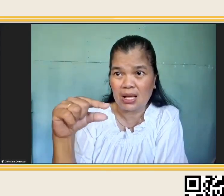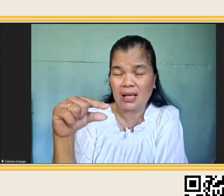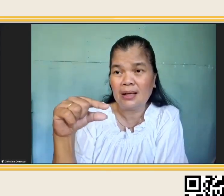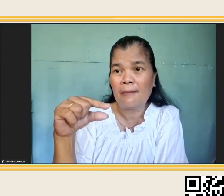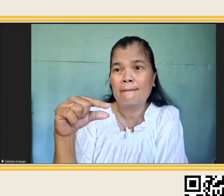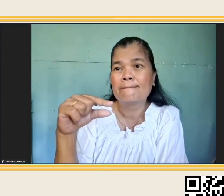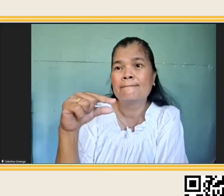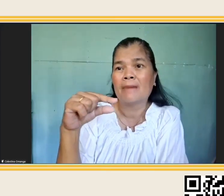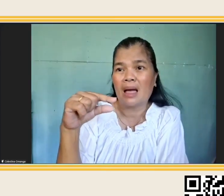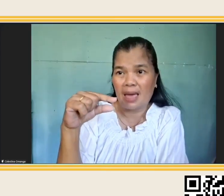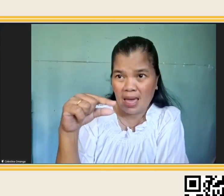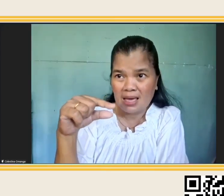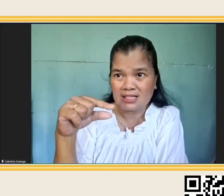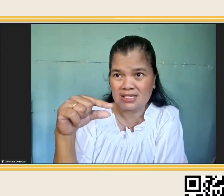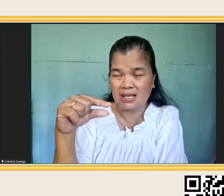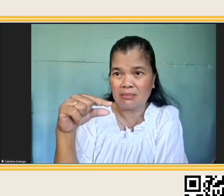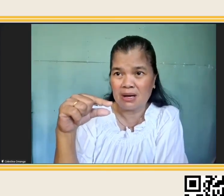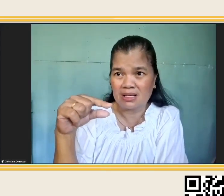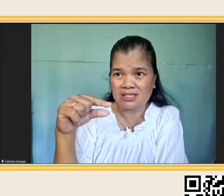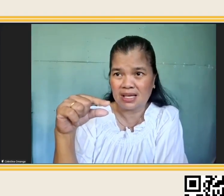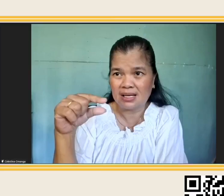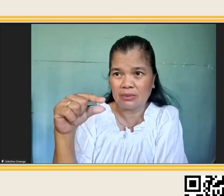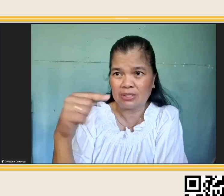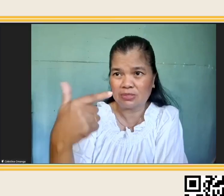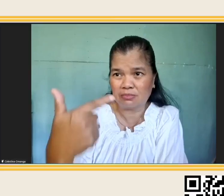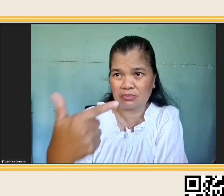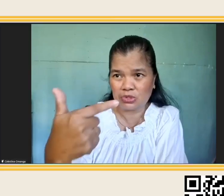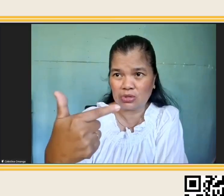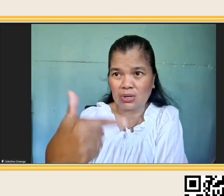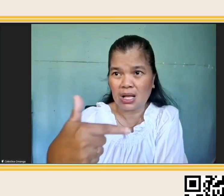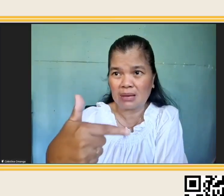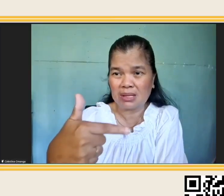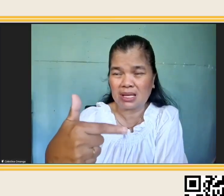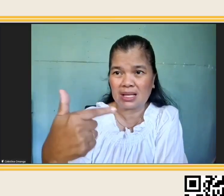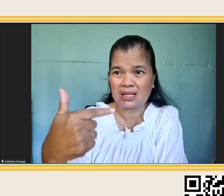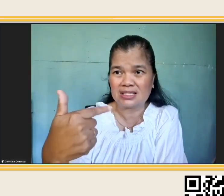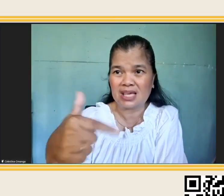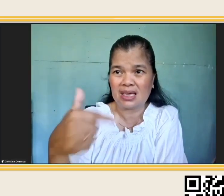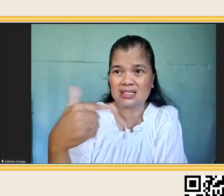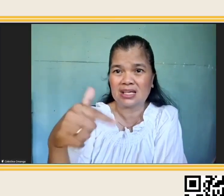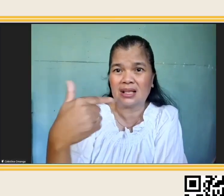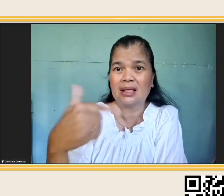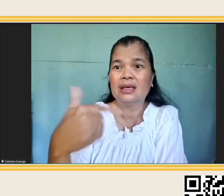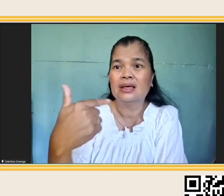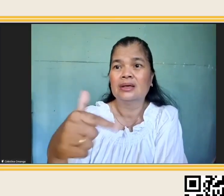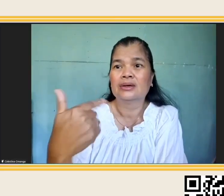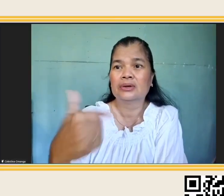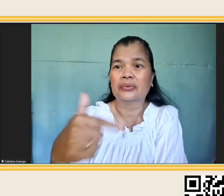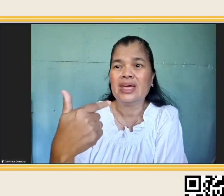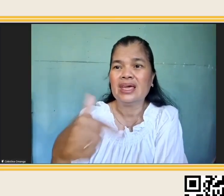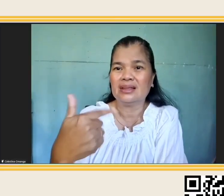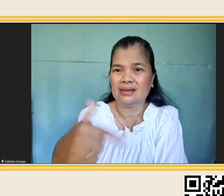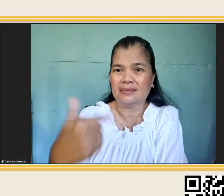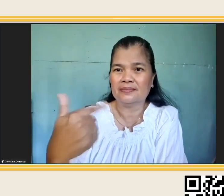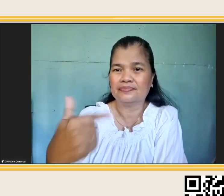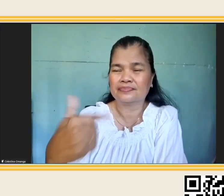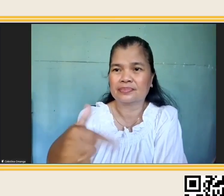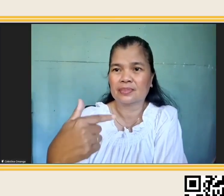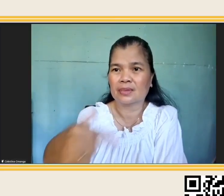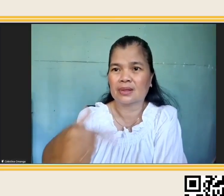yung sa ASL, American Sign Language. So itong gagamitin natin na sa ASL.